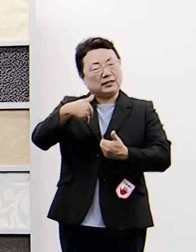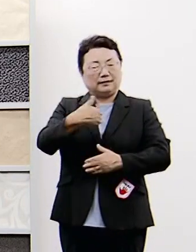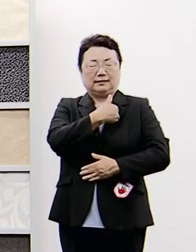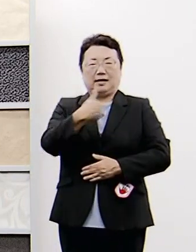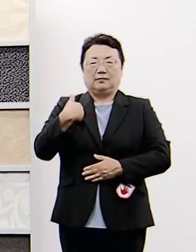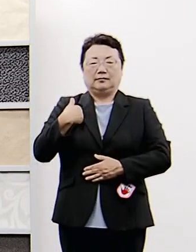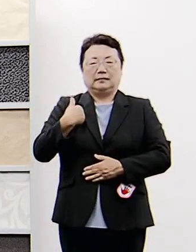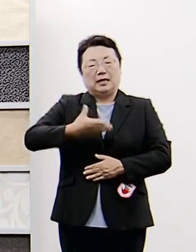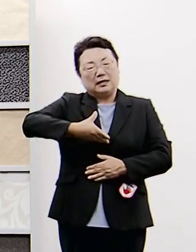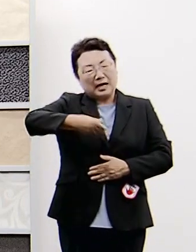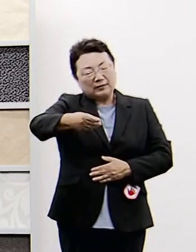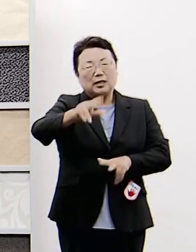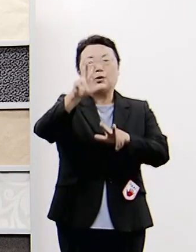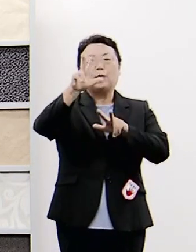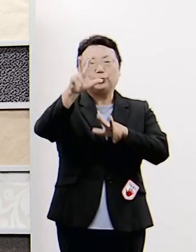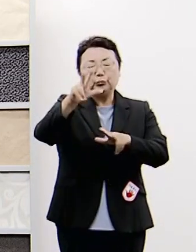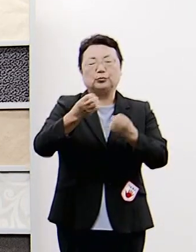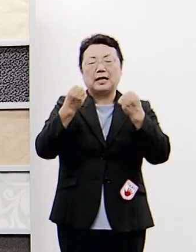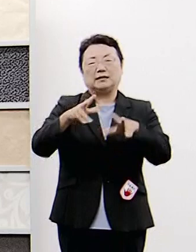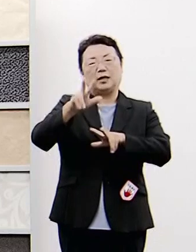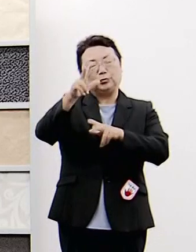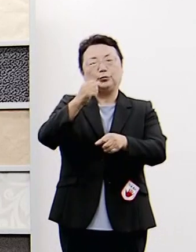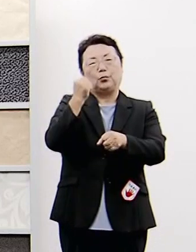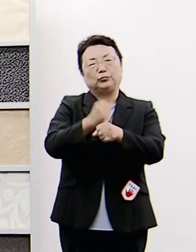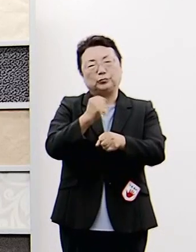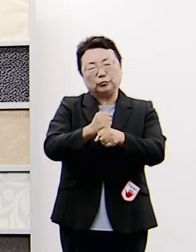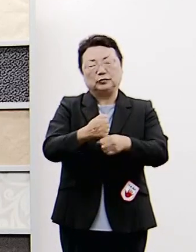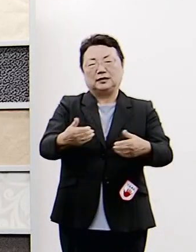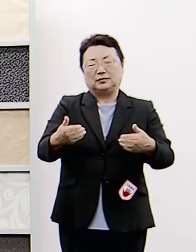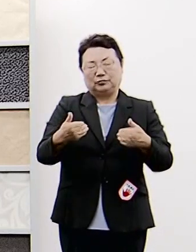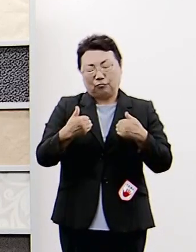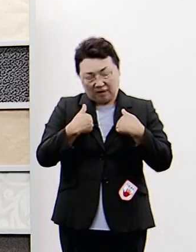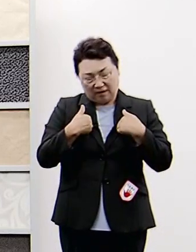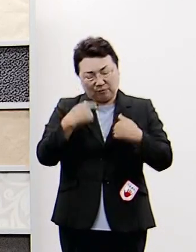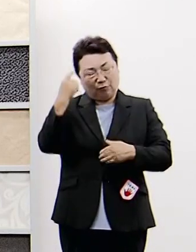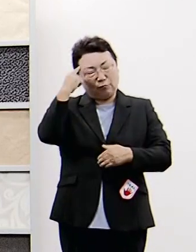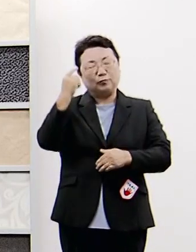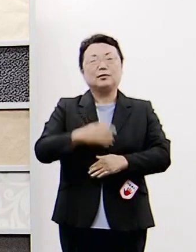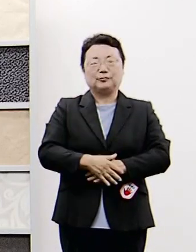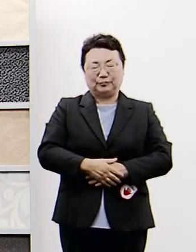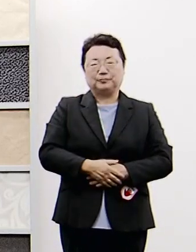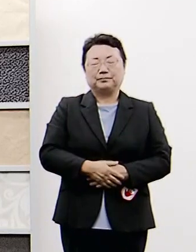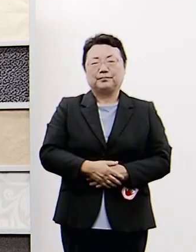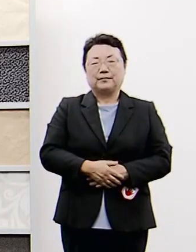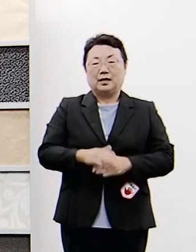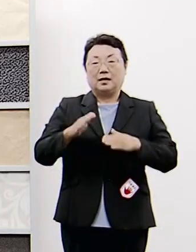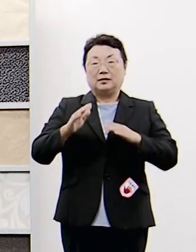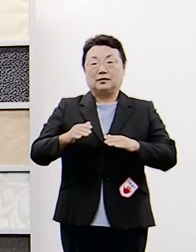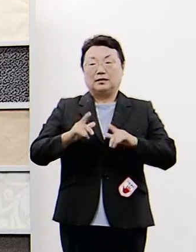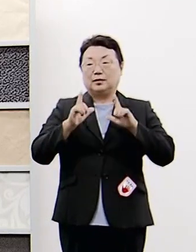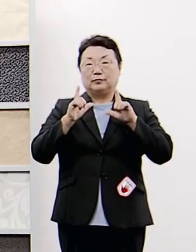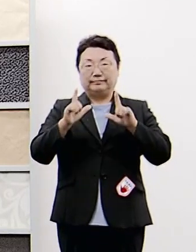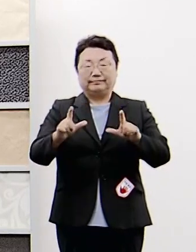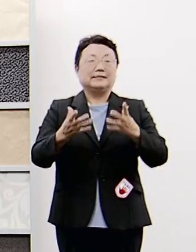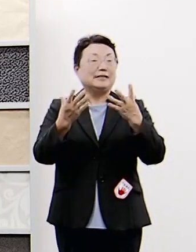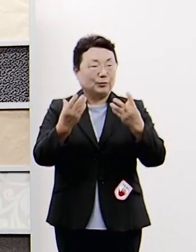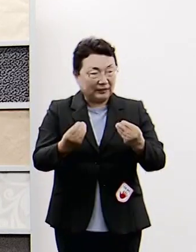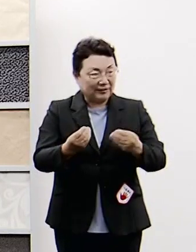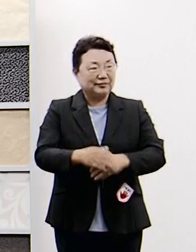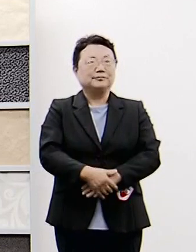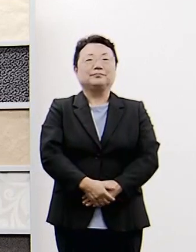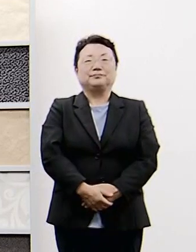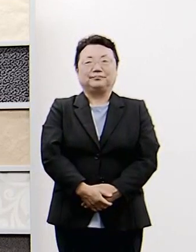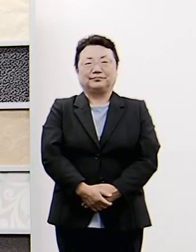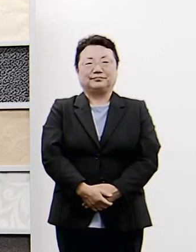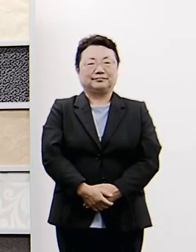新たな貸付のルールを作っていく必要性を改めて強く認識をした次第であります本日私から申し上げるは以上でござい